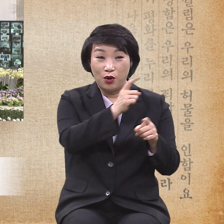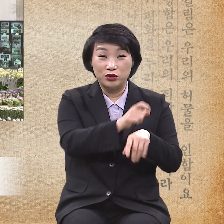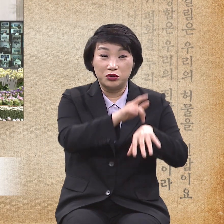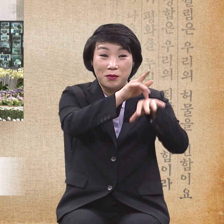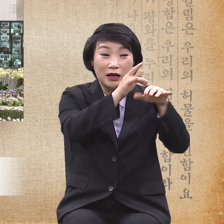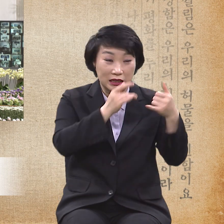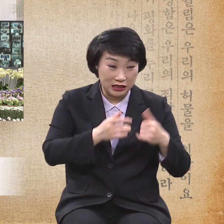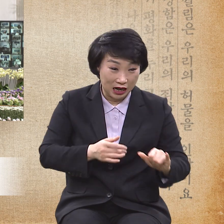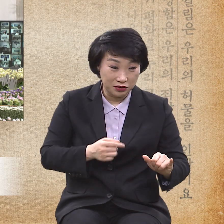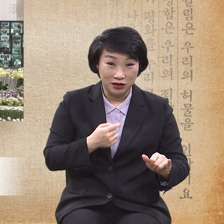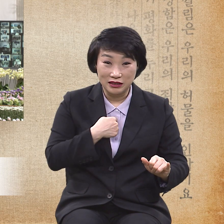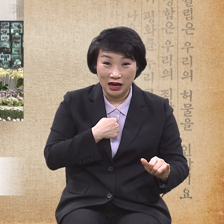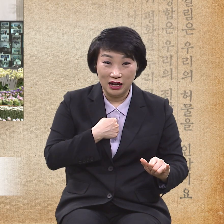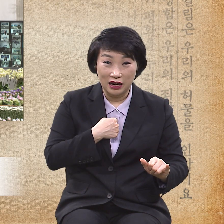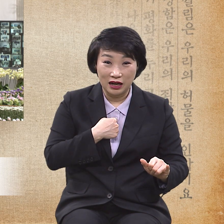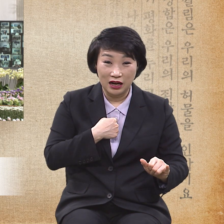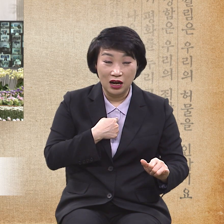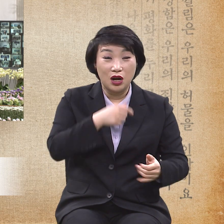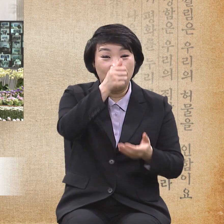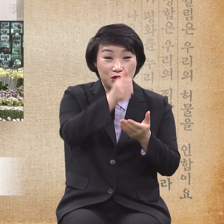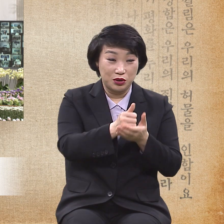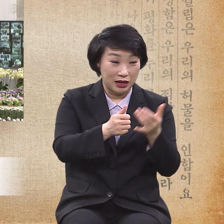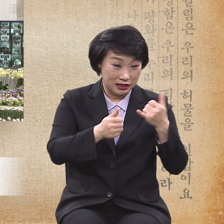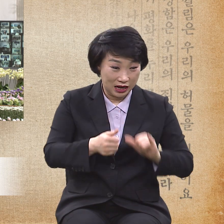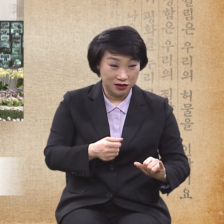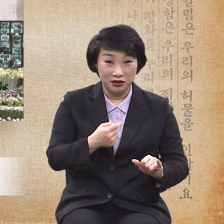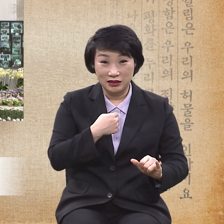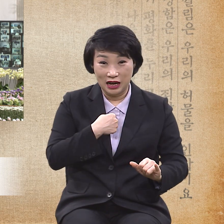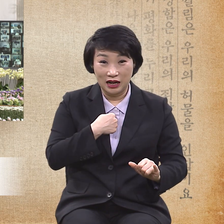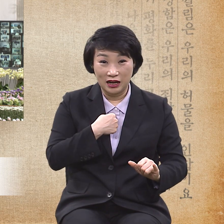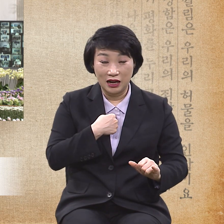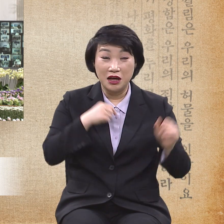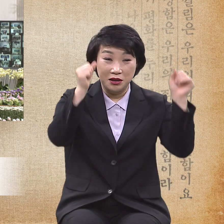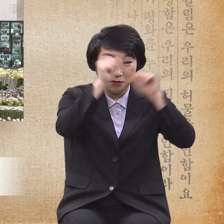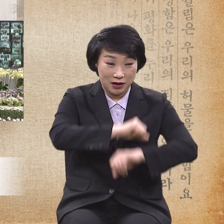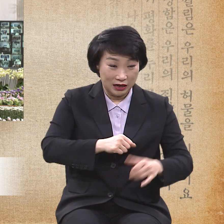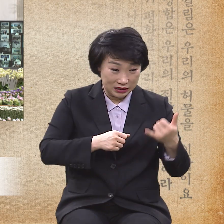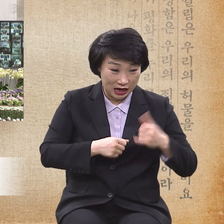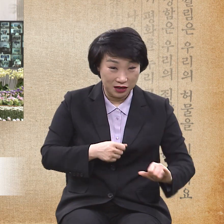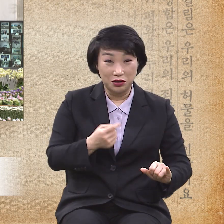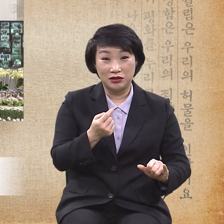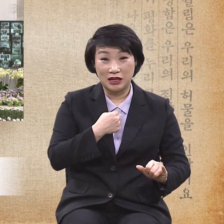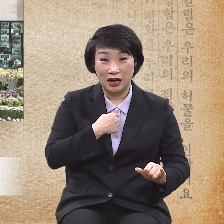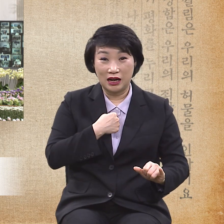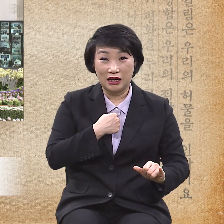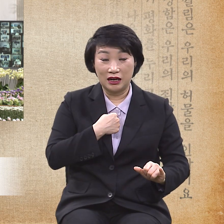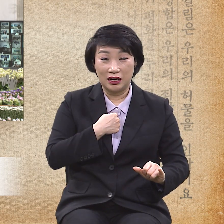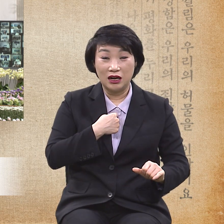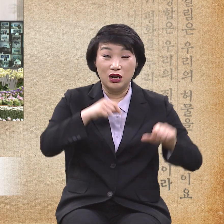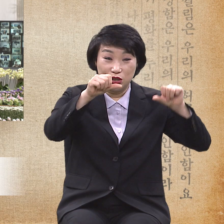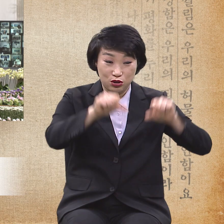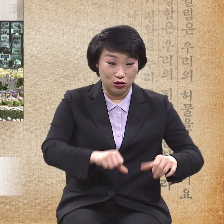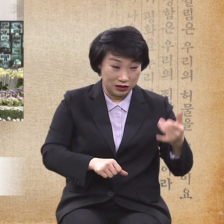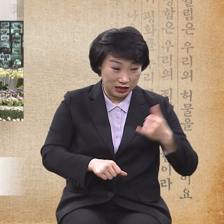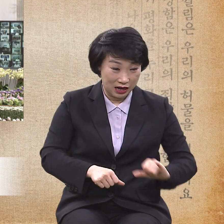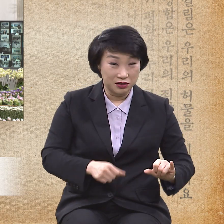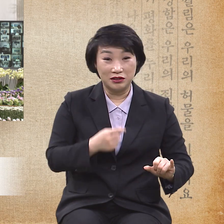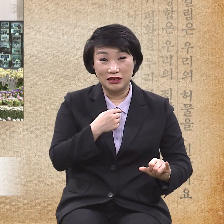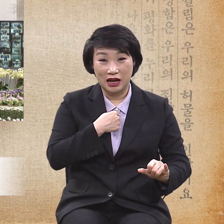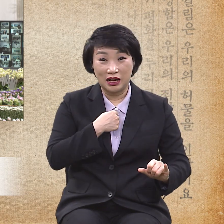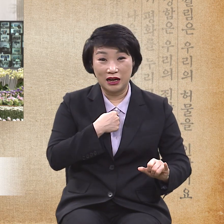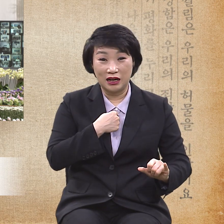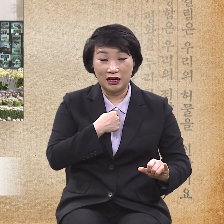마귀의 자식이요, 죄의 자식이요, 멸망의 자식이요, 저주의